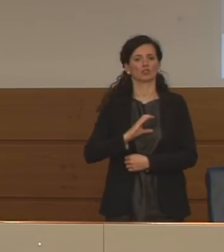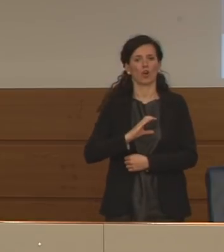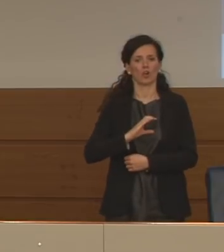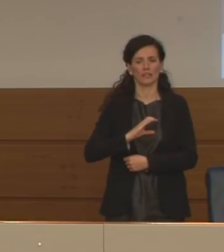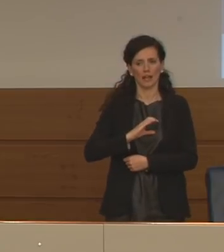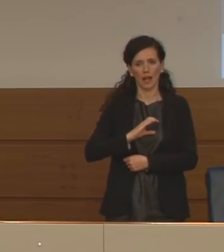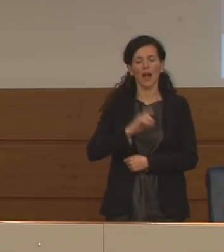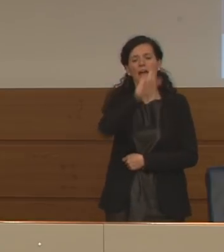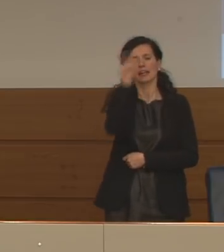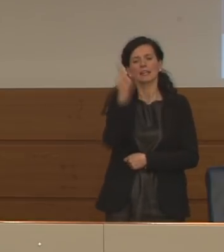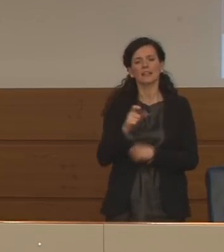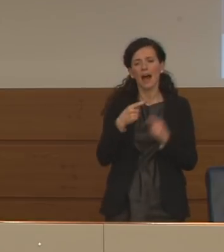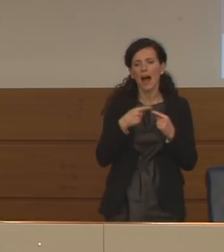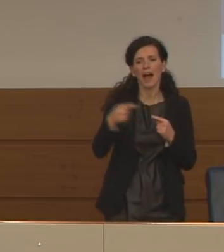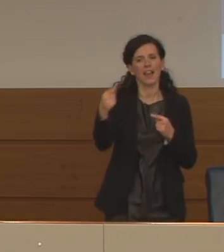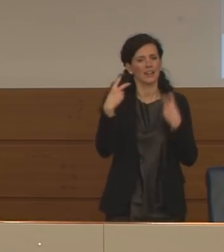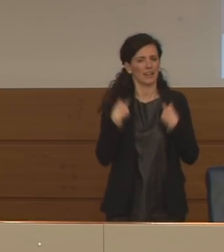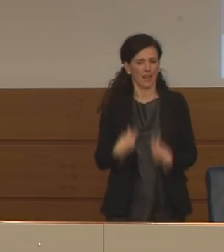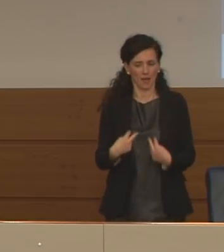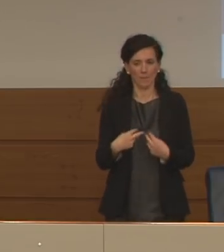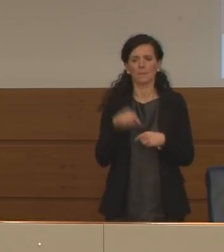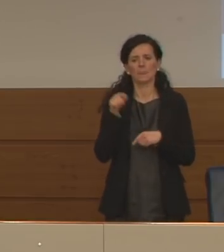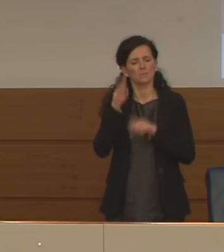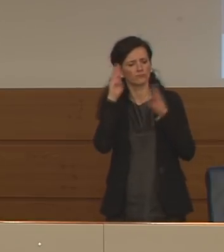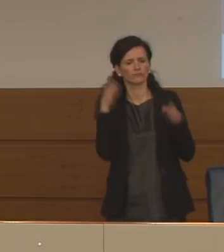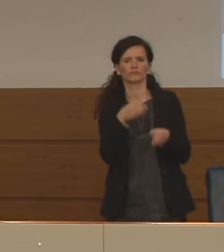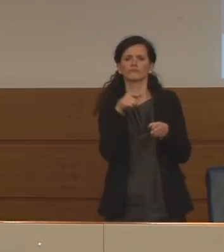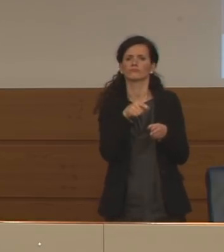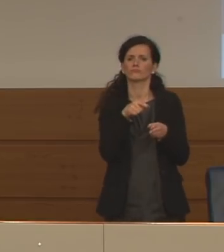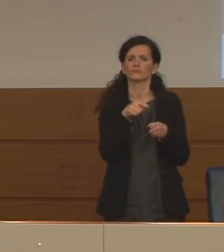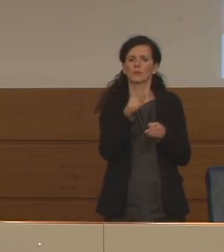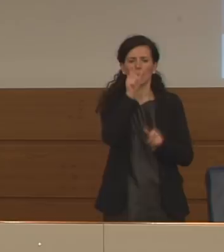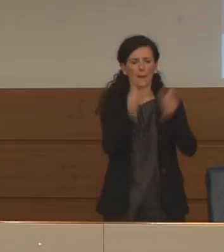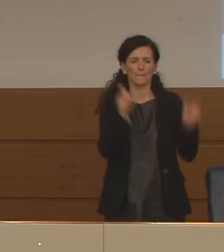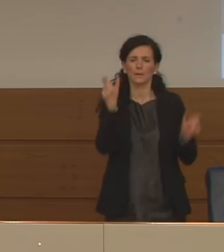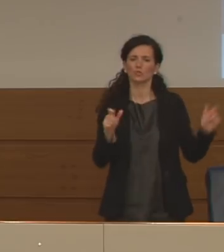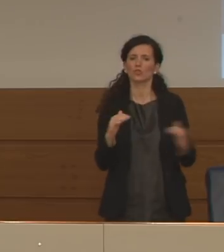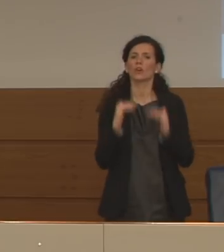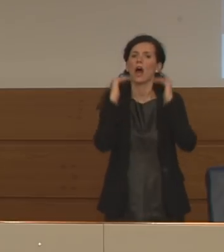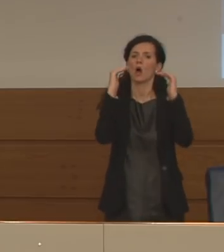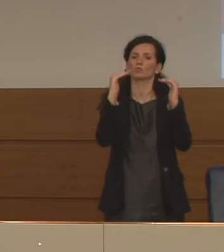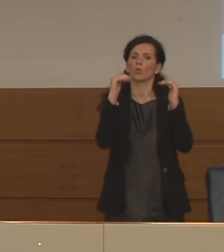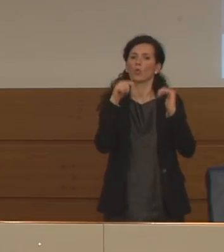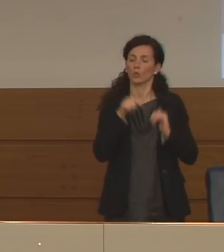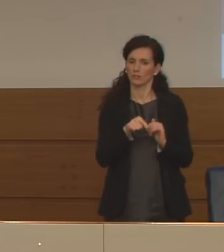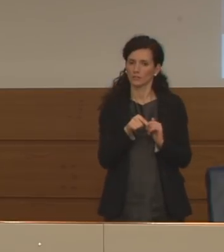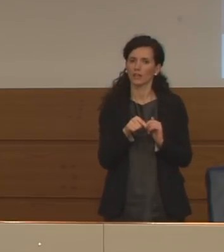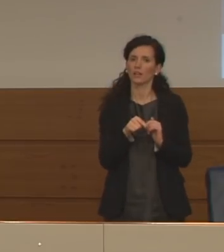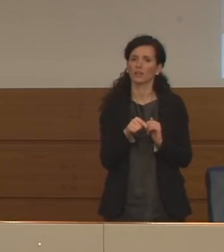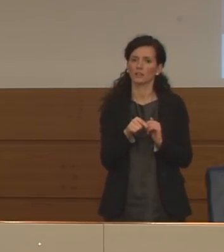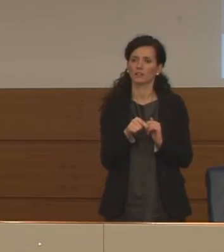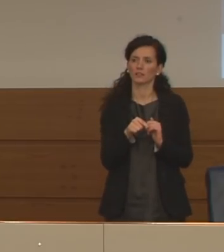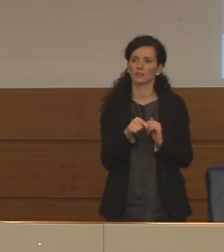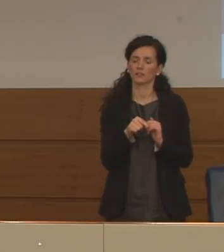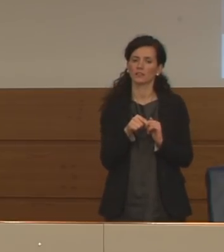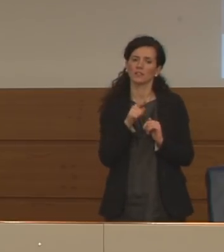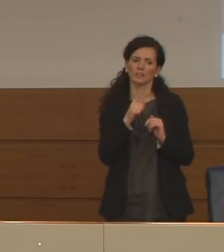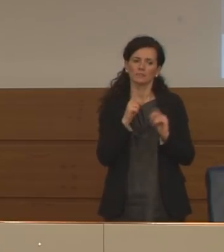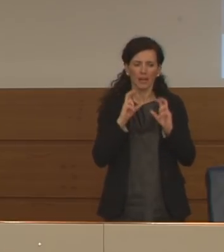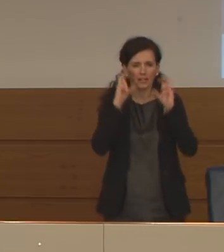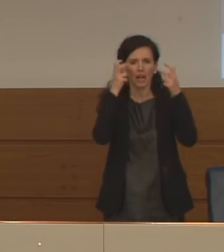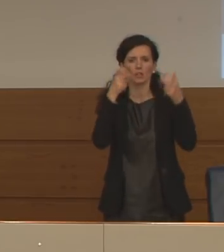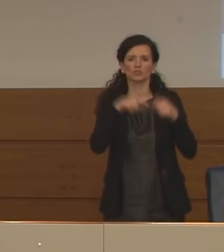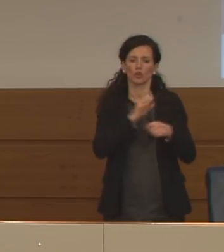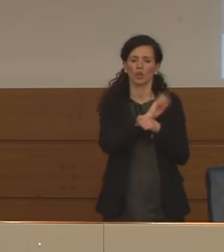ci farà poi un focus sulle persone più adulte e la loro reazione